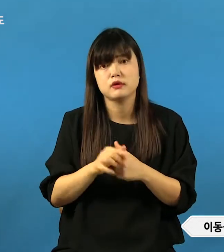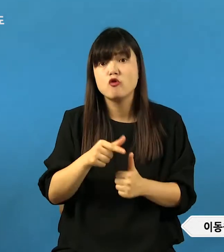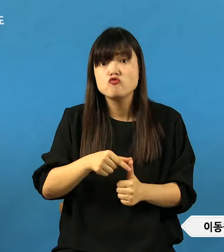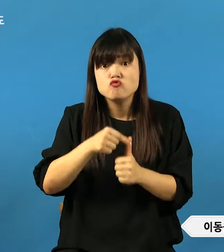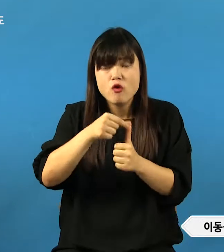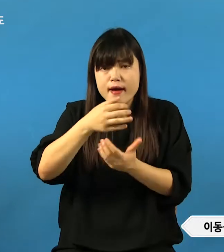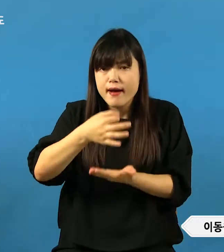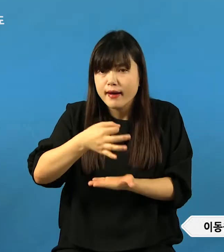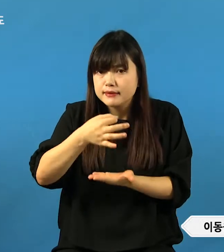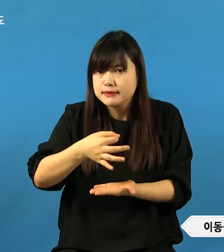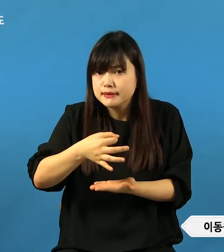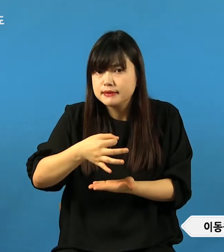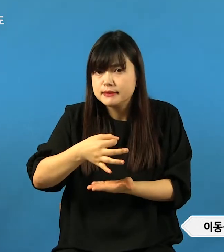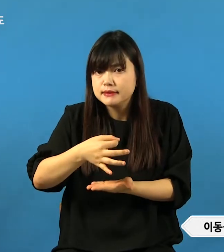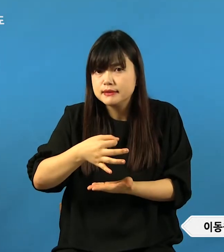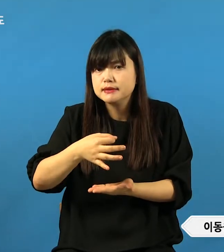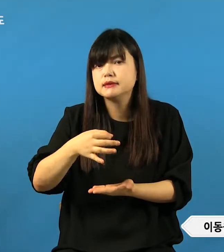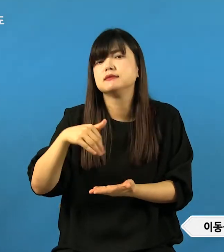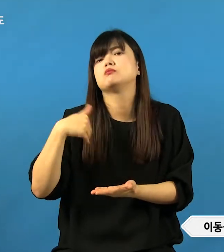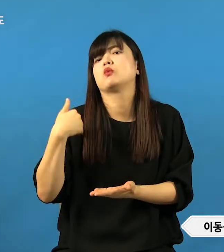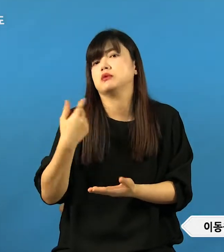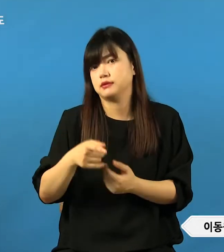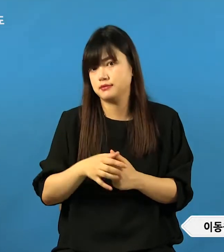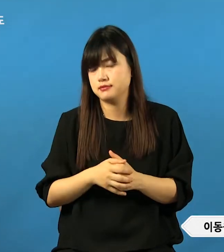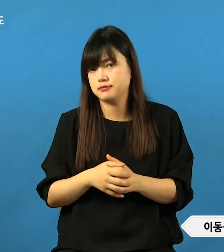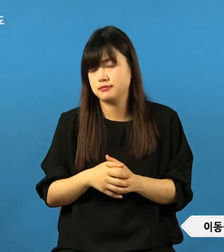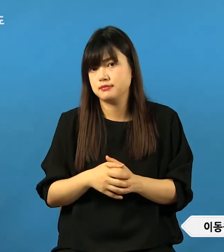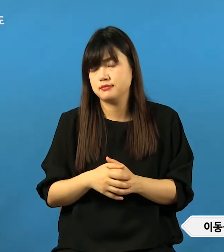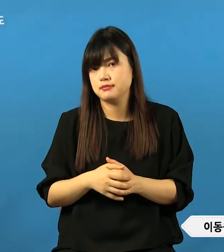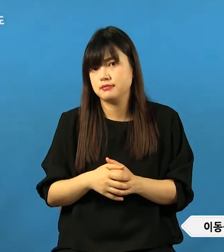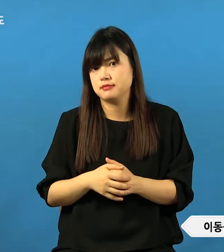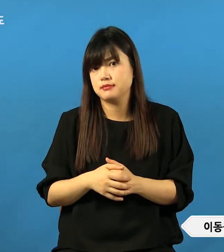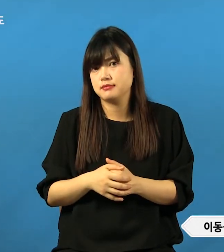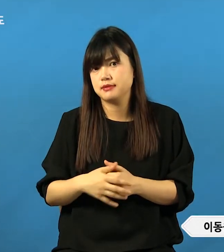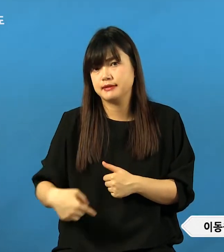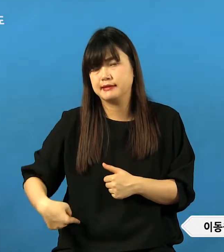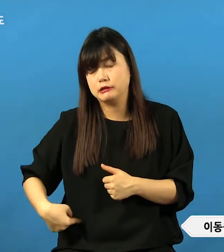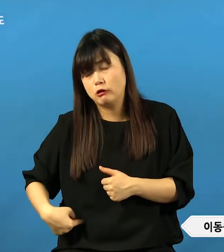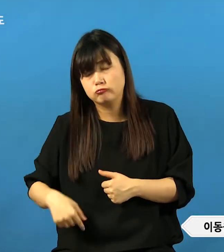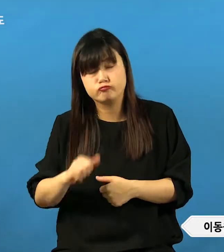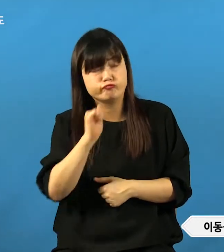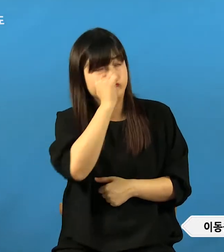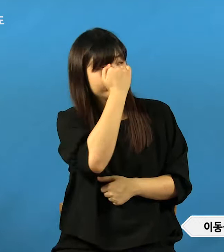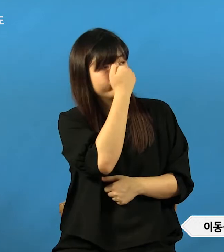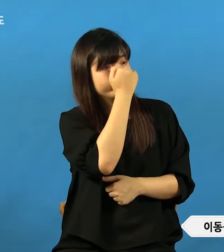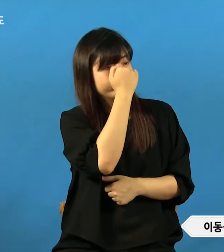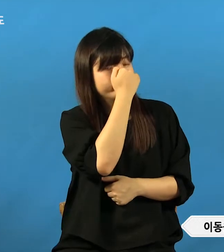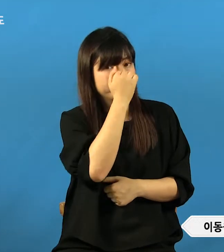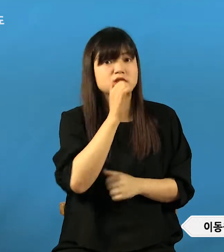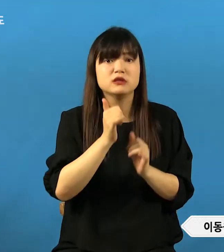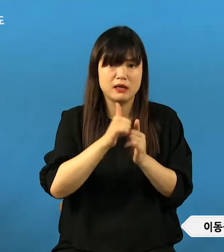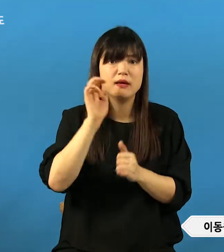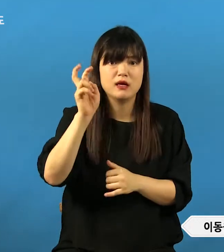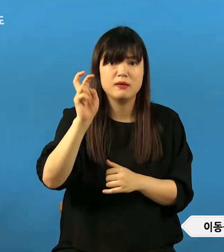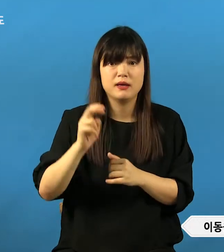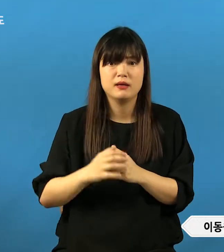구원의 가치를 아는 사람이라고 말할 수 있을까요? 혹은 양심이 화인 맞은 사람들이 아니겠습니까?